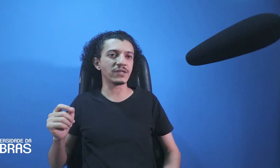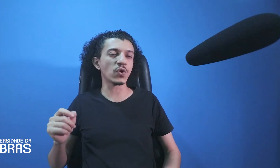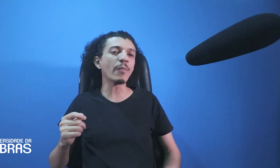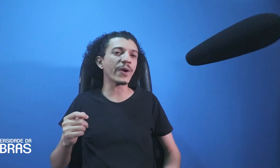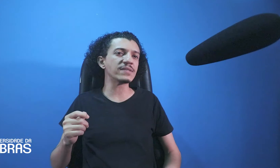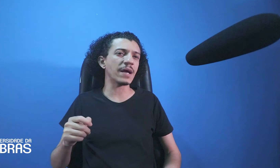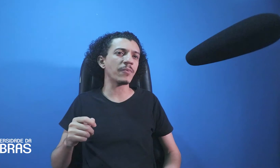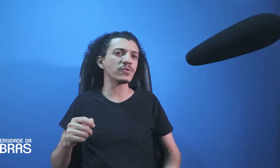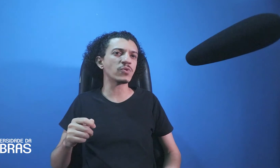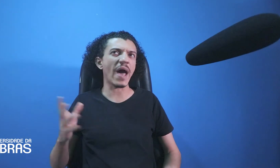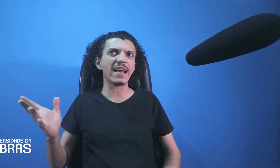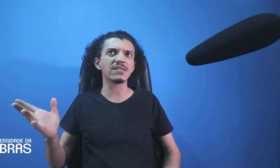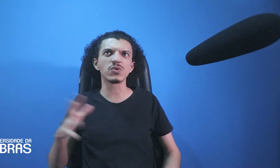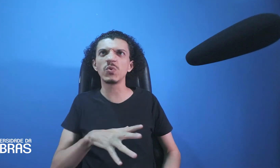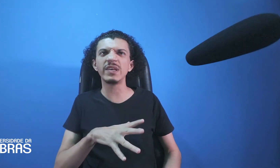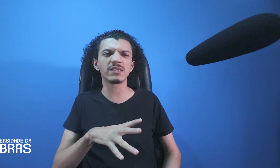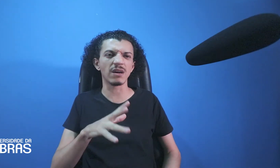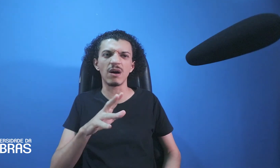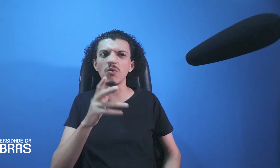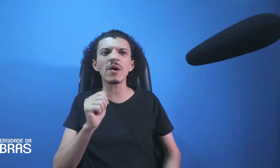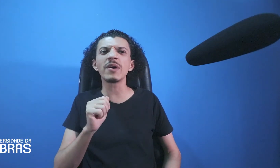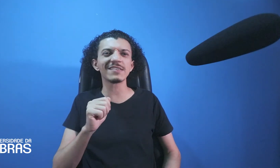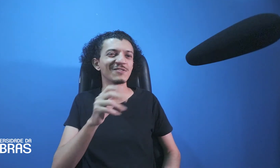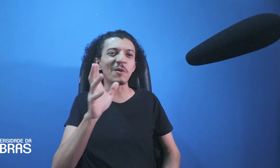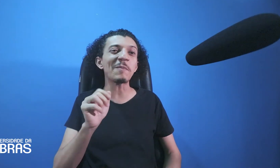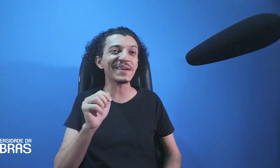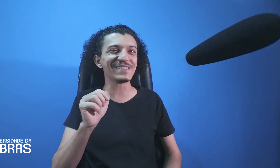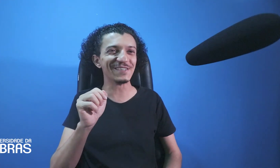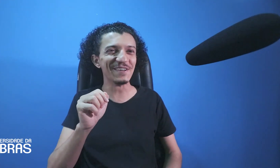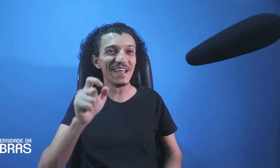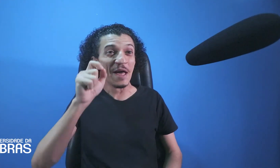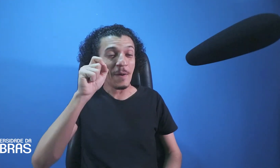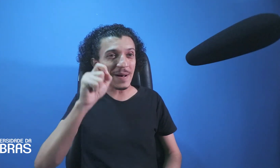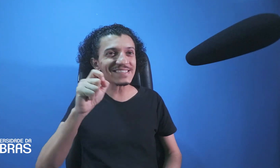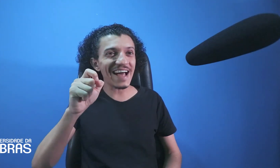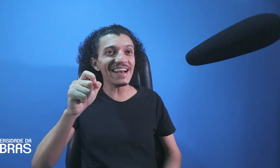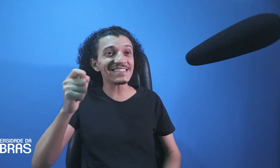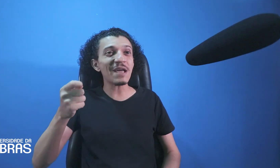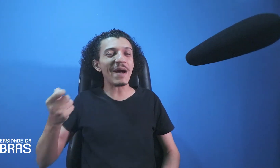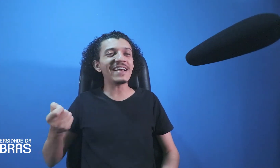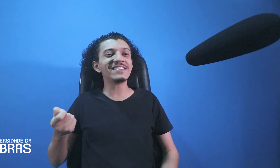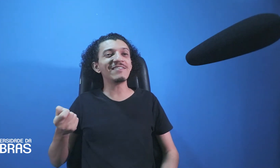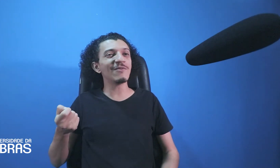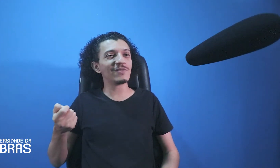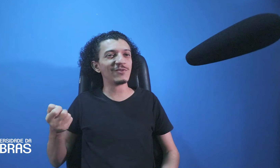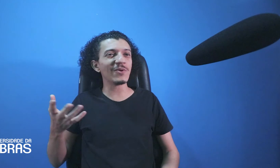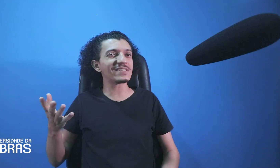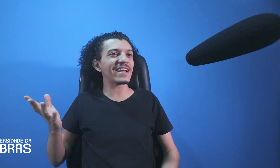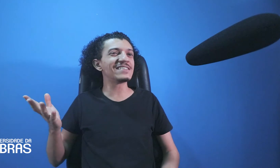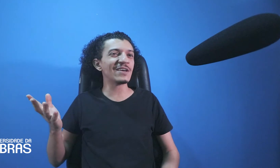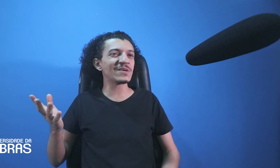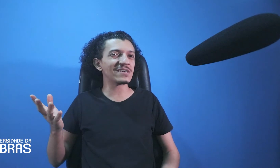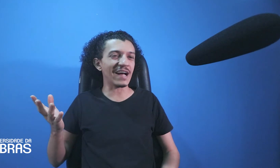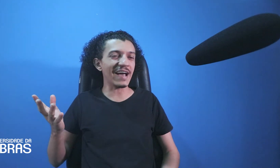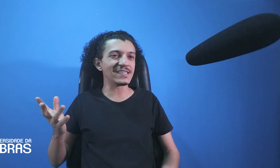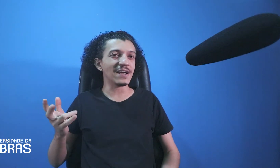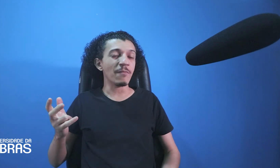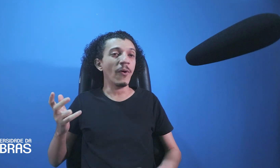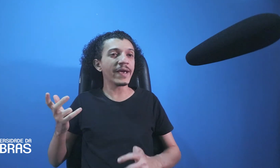como, por exemplo, Suécia, Suíça, alguma coisa assim, não é parecido. Mas lá eles têm mais de 2, 3 línguas de sinais. Por